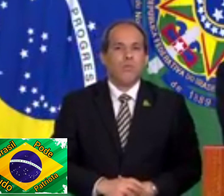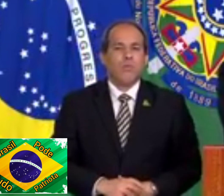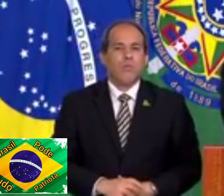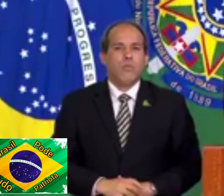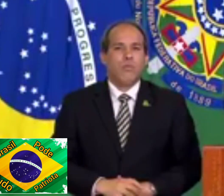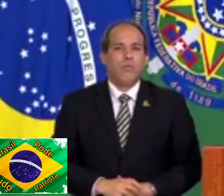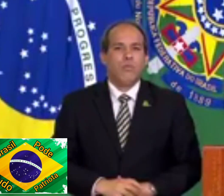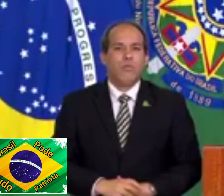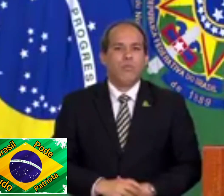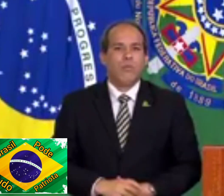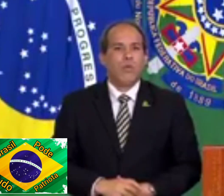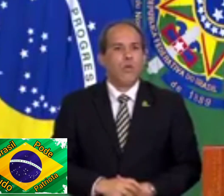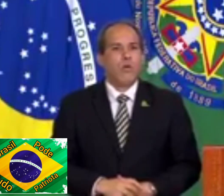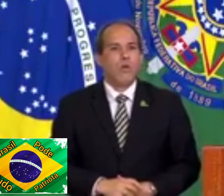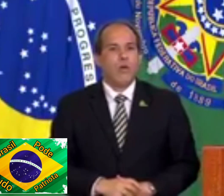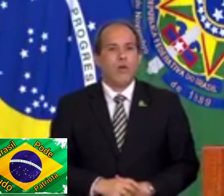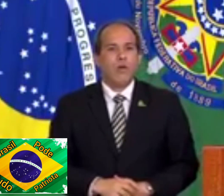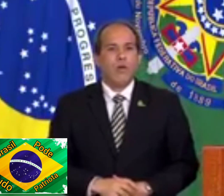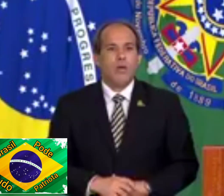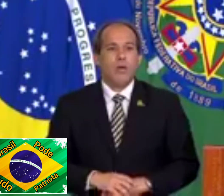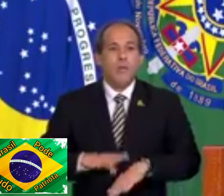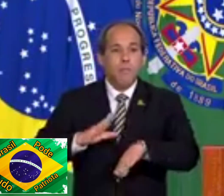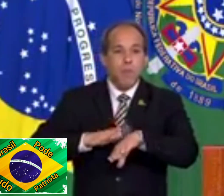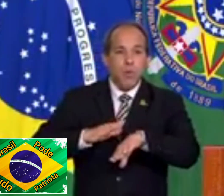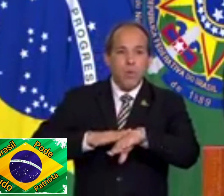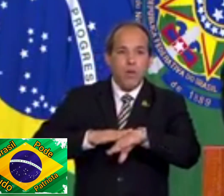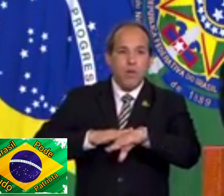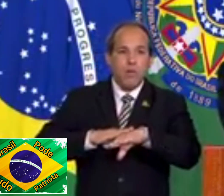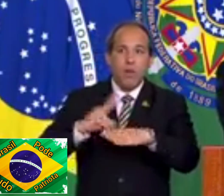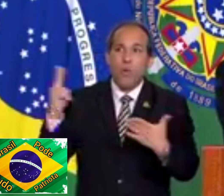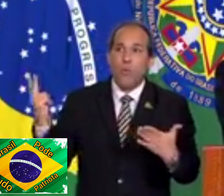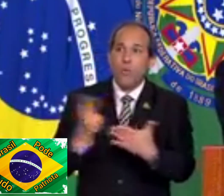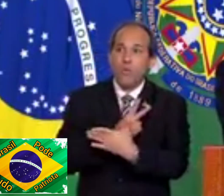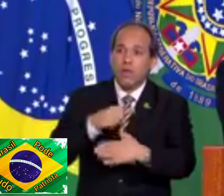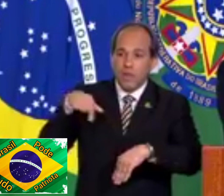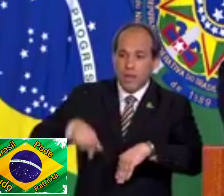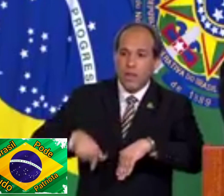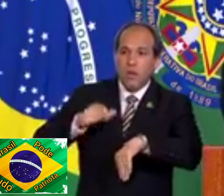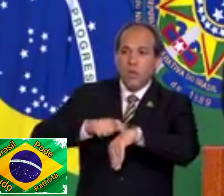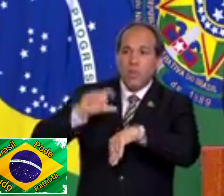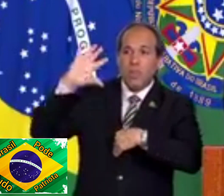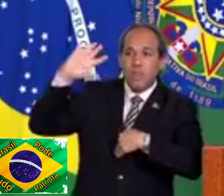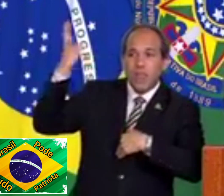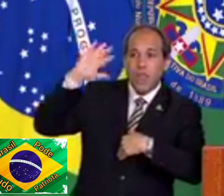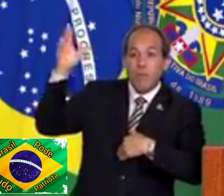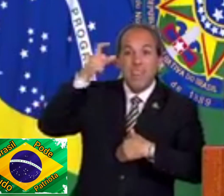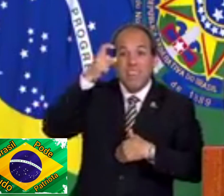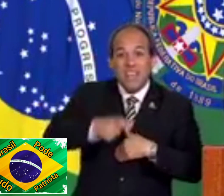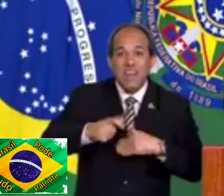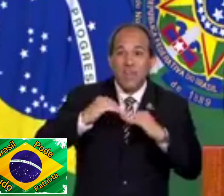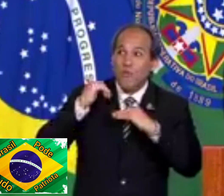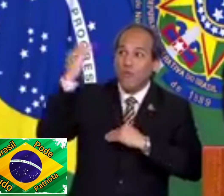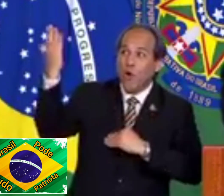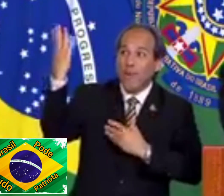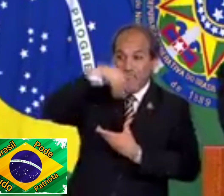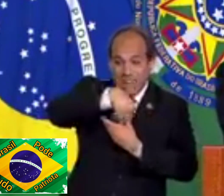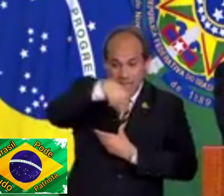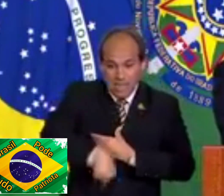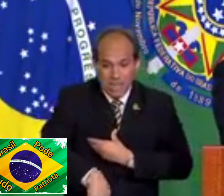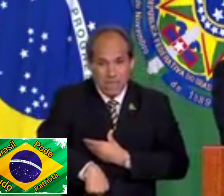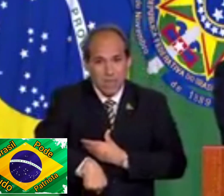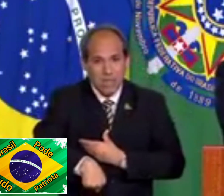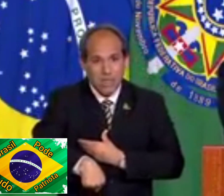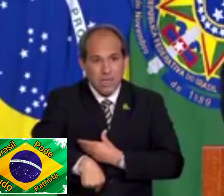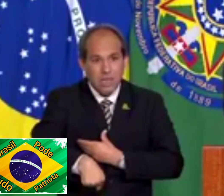O que a nossa nação passa, os interesses internos e externos no destino